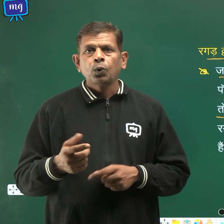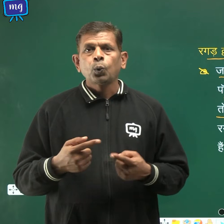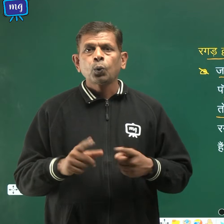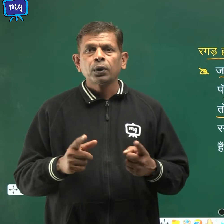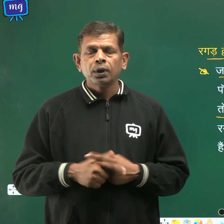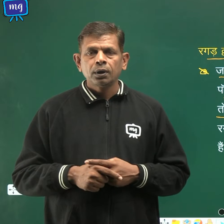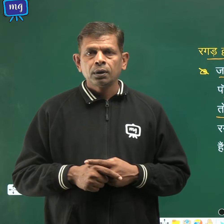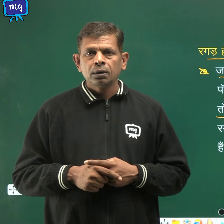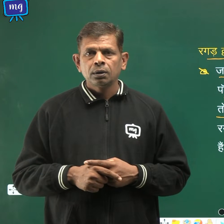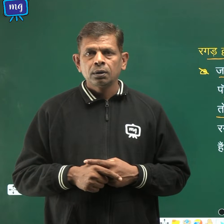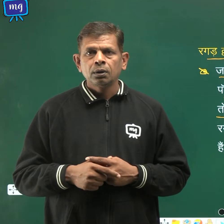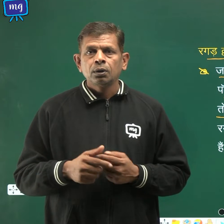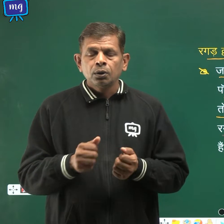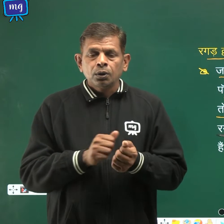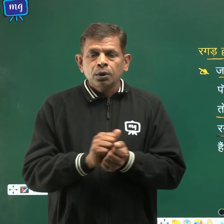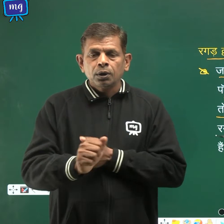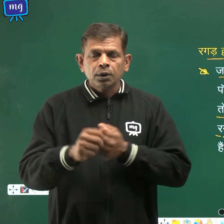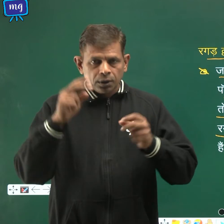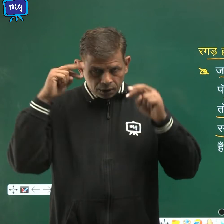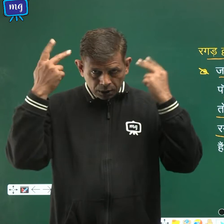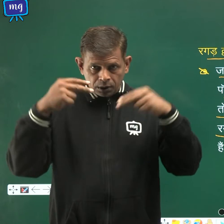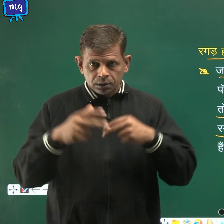क्योंकि रगड़ के कारण